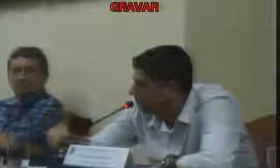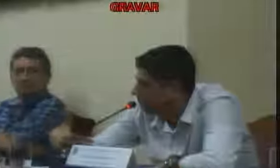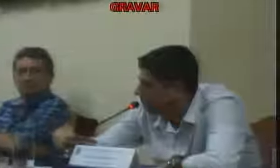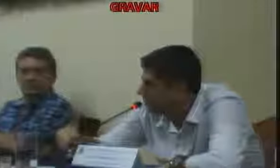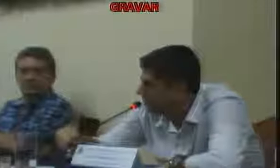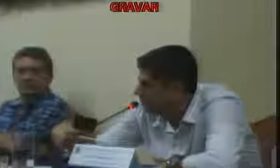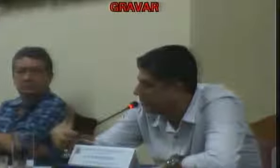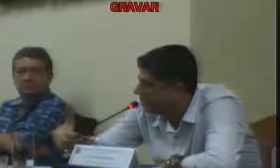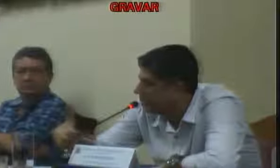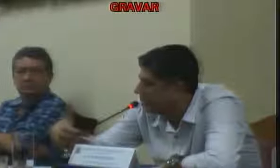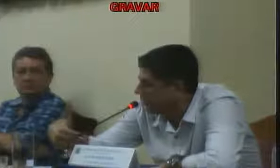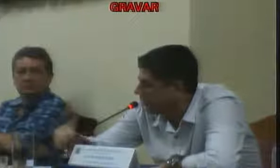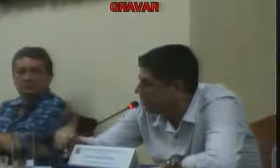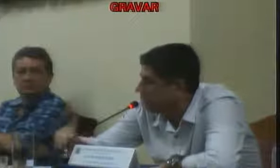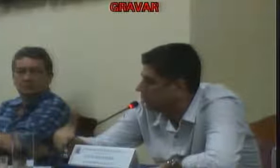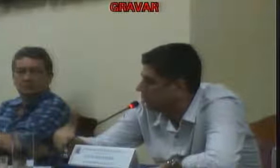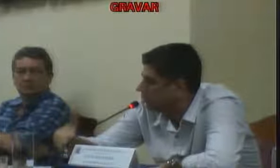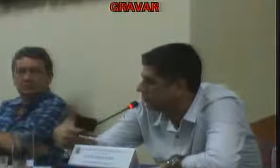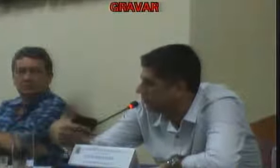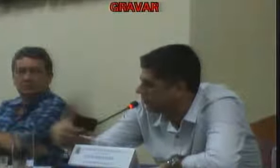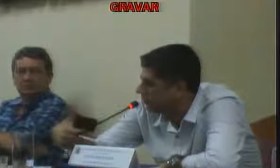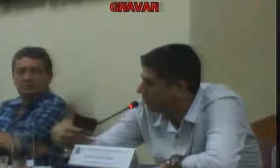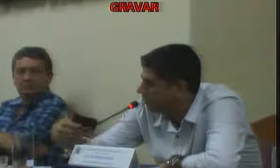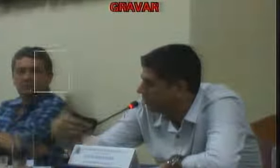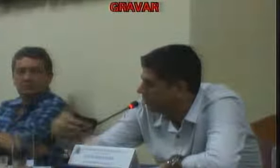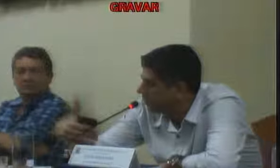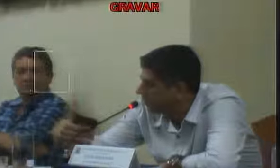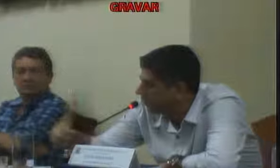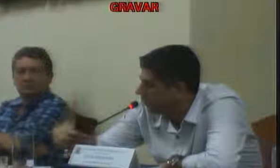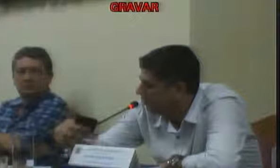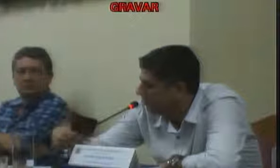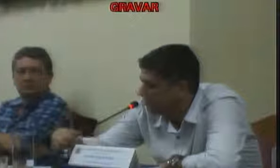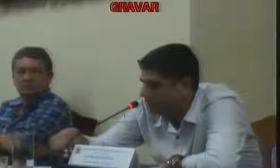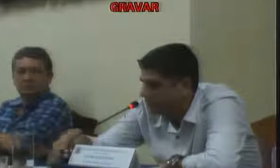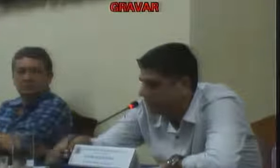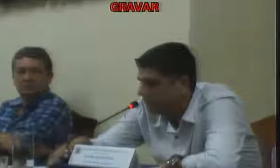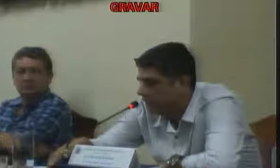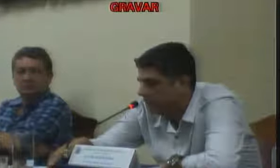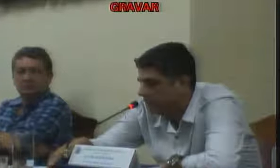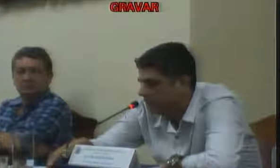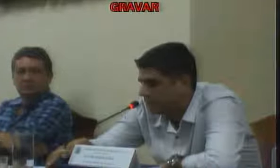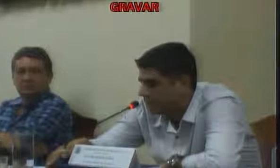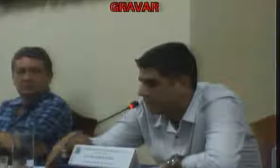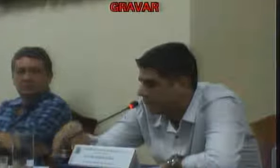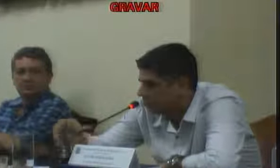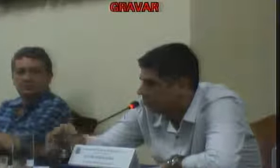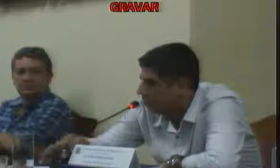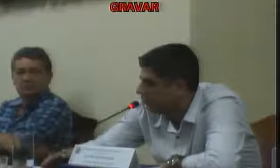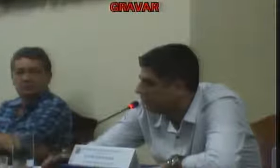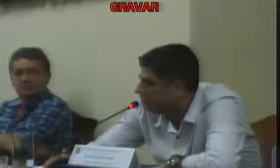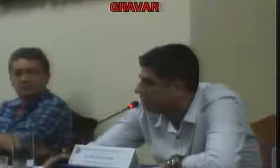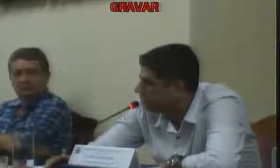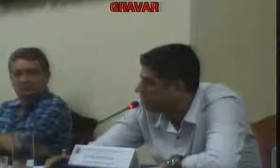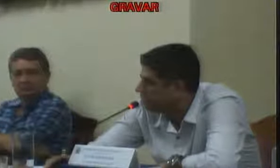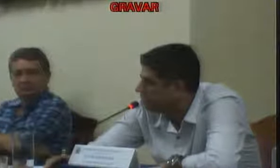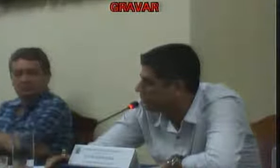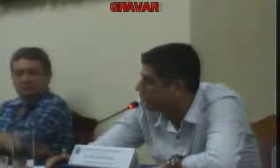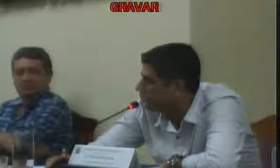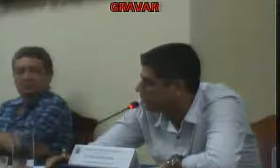para esclarecer bastante, esgotar o assunto, para trazer de forma bem explicada, mas hoje nós já fomos no